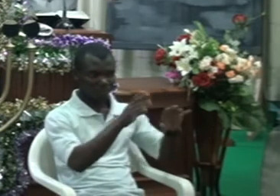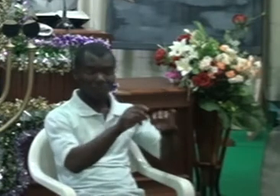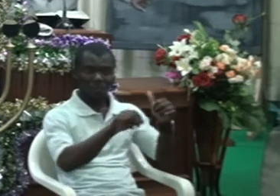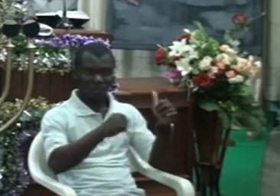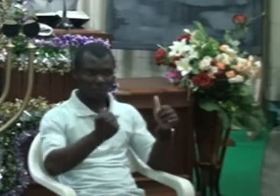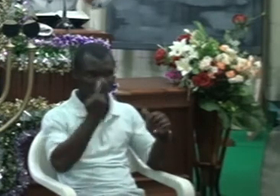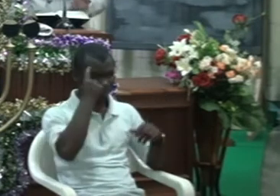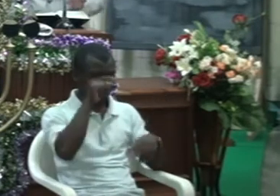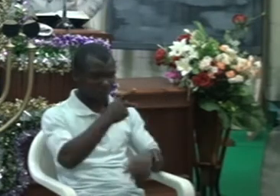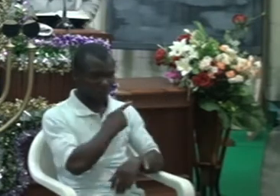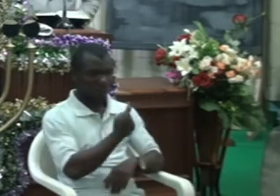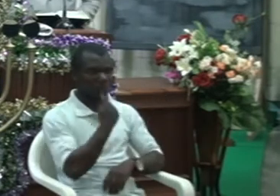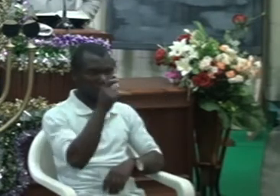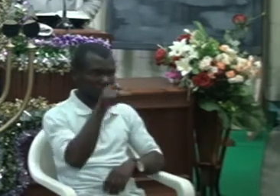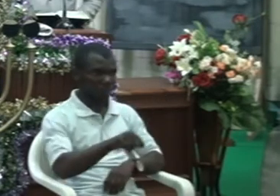laisse-les. Paul dit